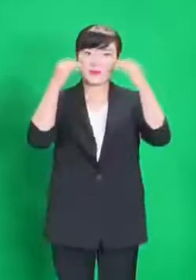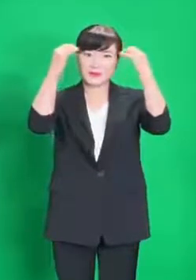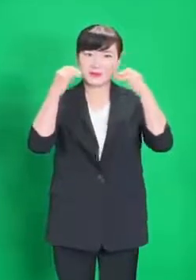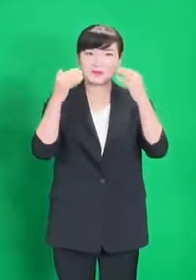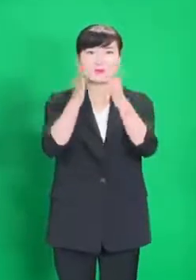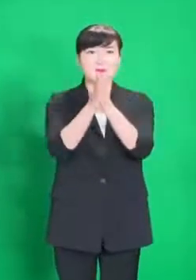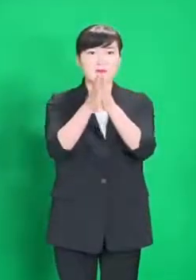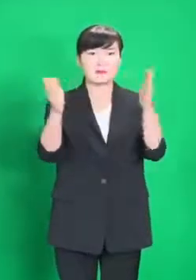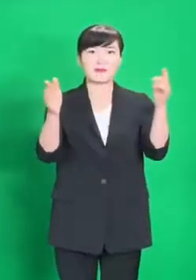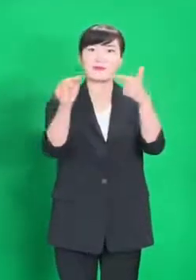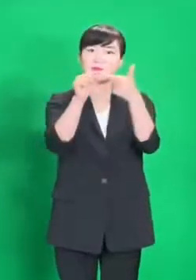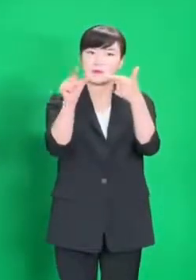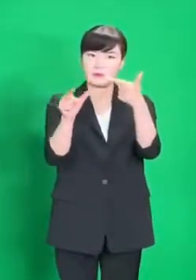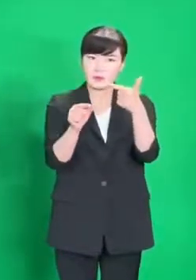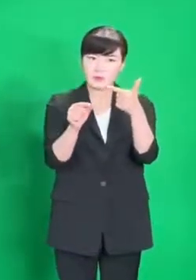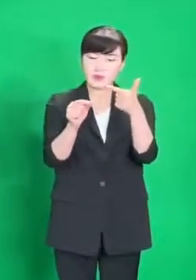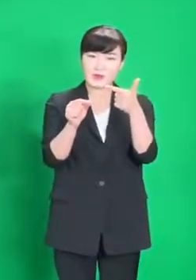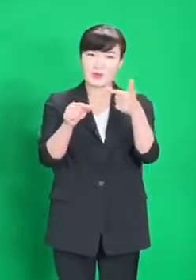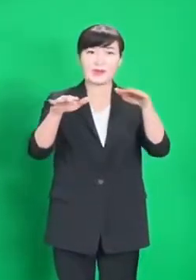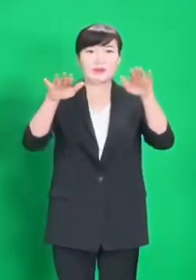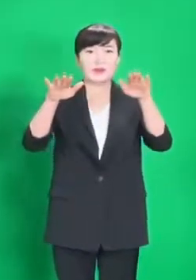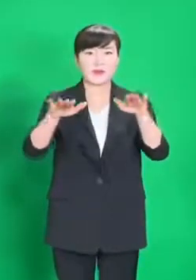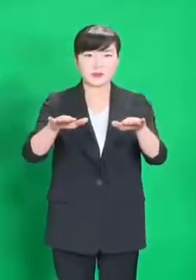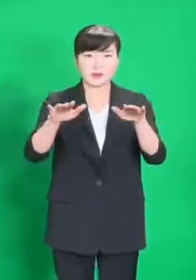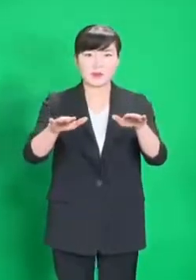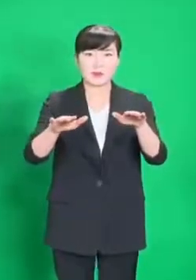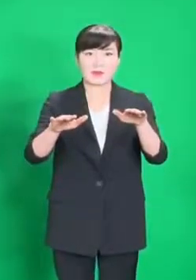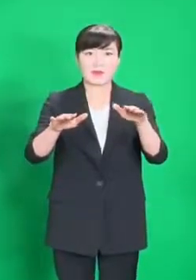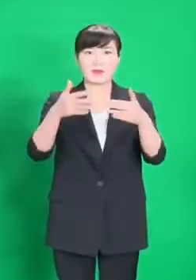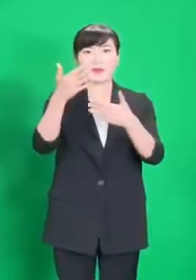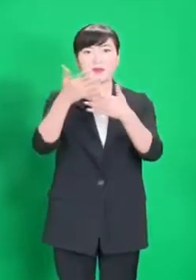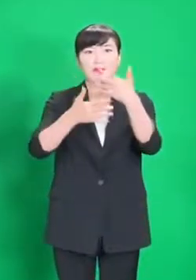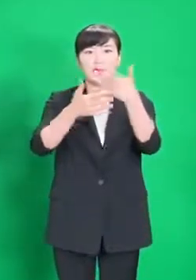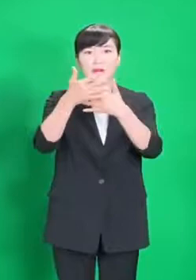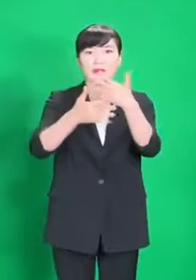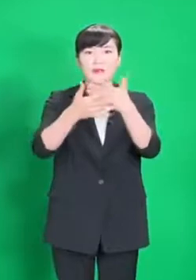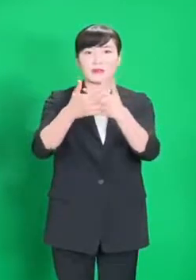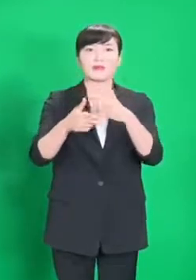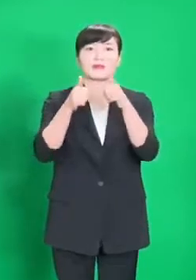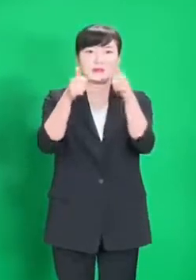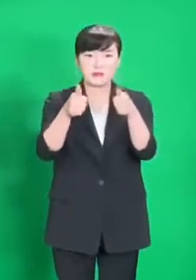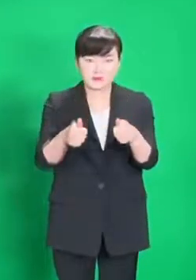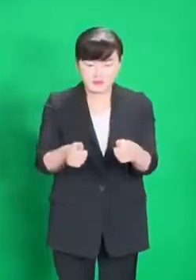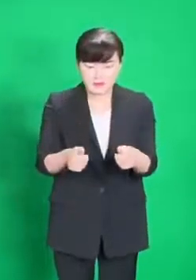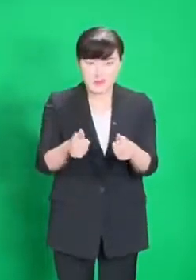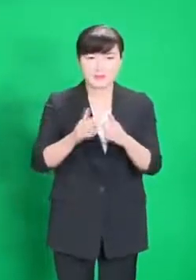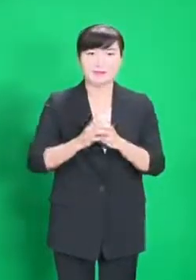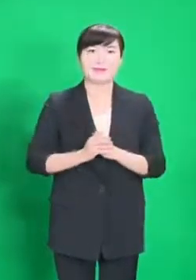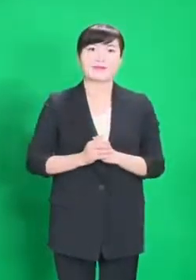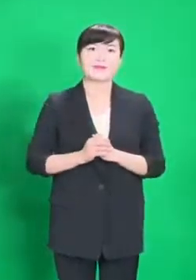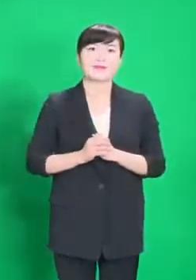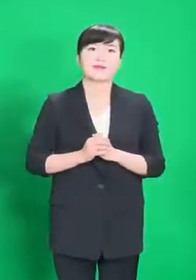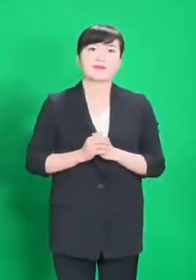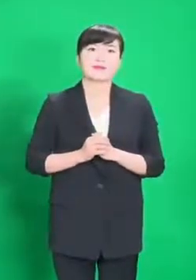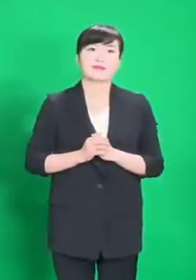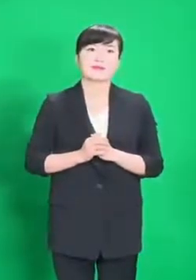을 알리는 6월, 이번 달 원래 조에도 영상으로 인사를